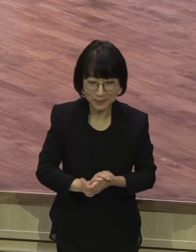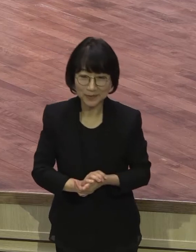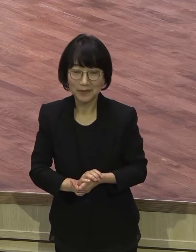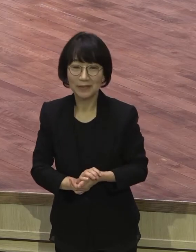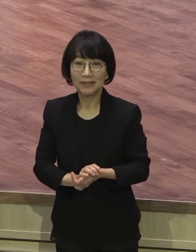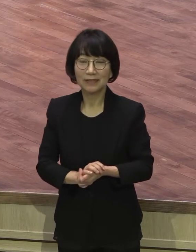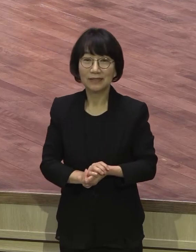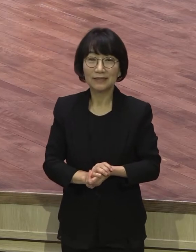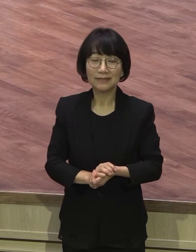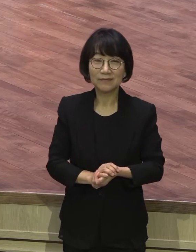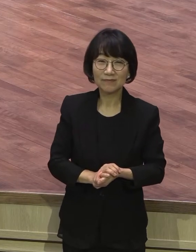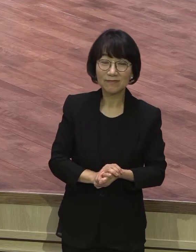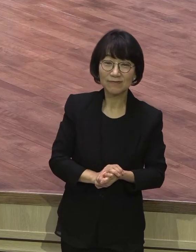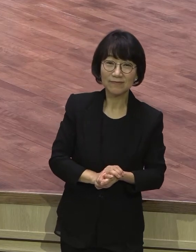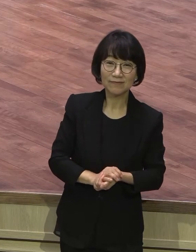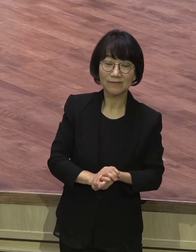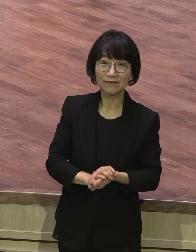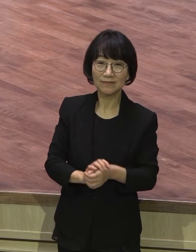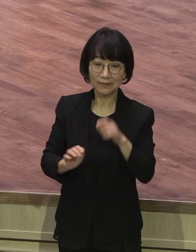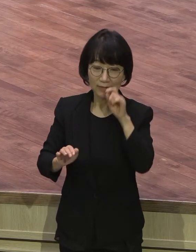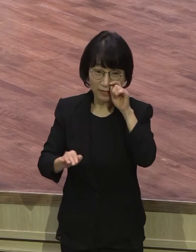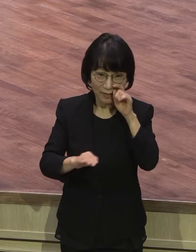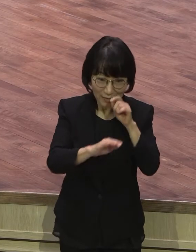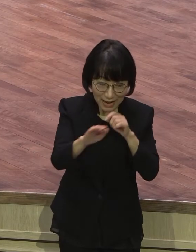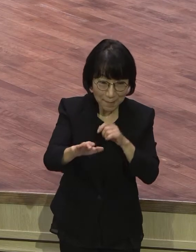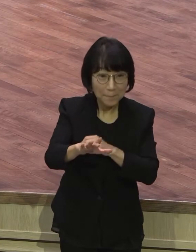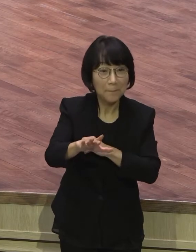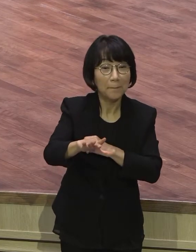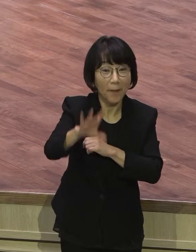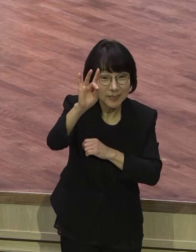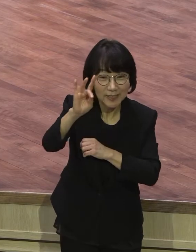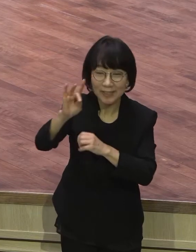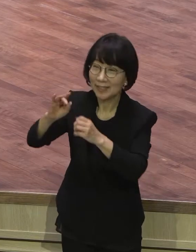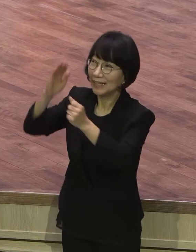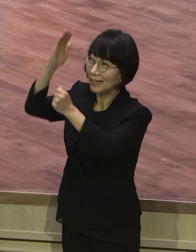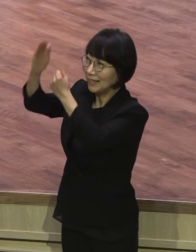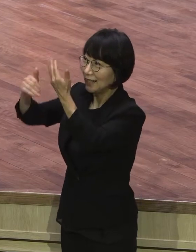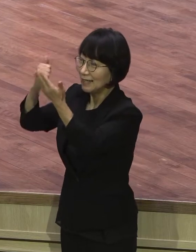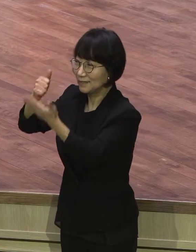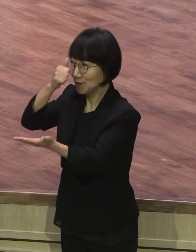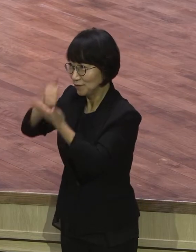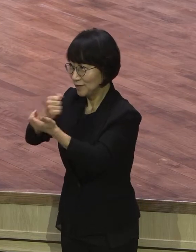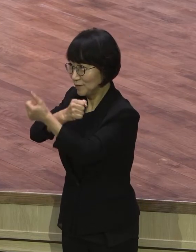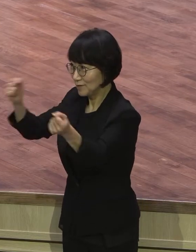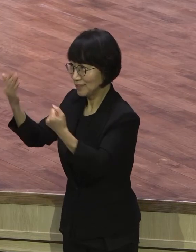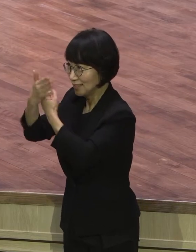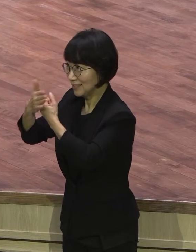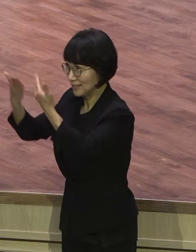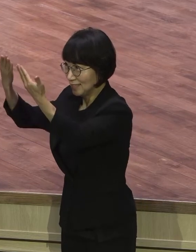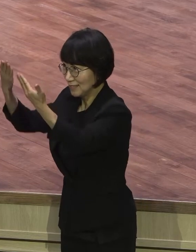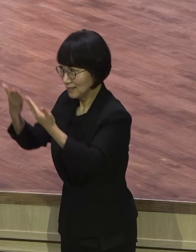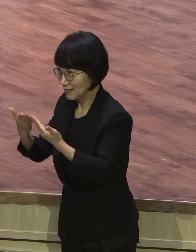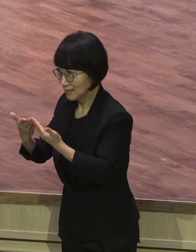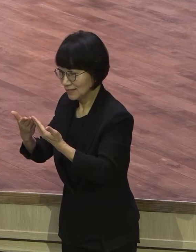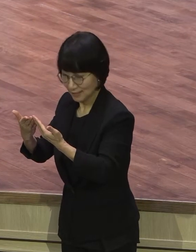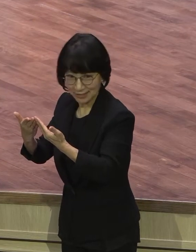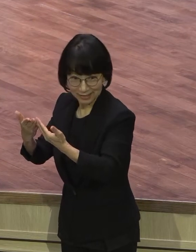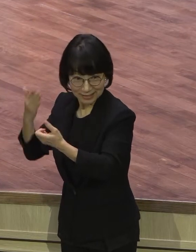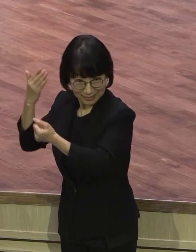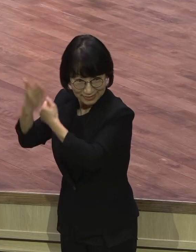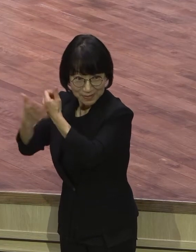뭐냐? 우리가 하나님으로부터 사죄의 은총을 받은 자로서 하나님으로부터